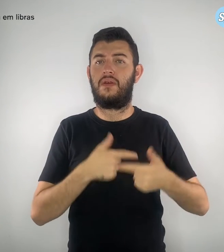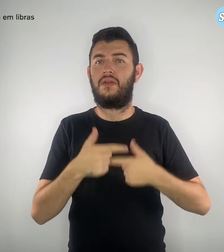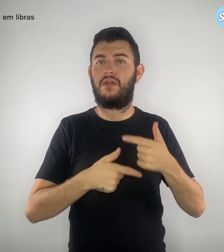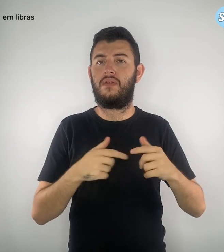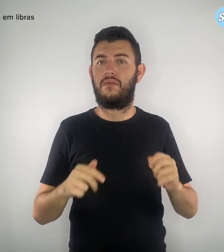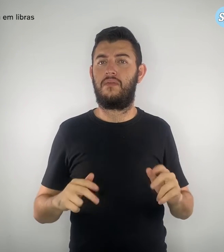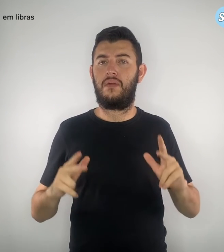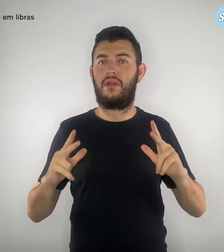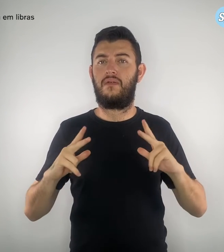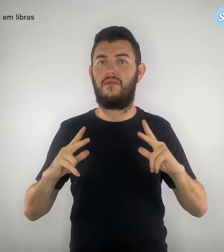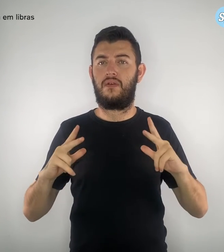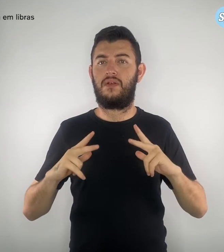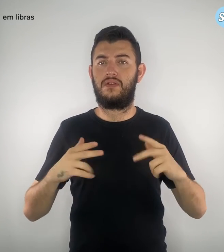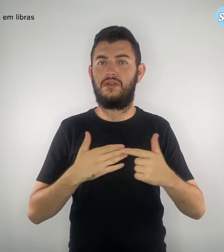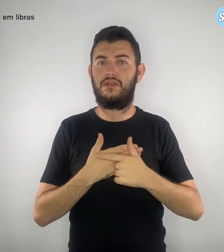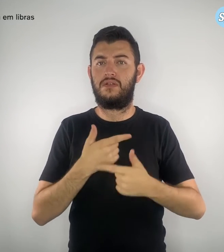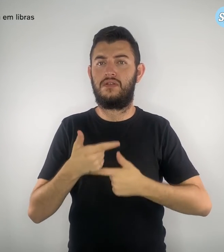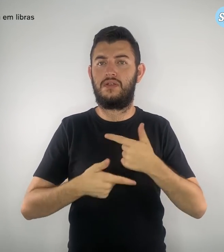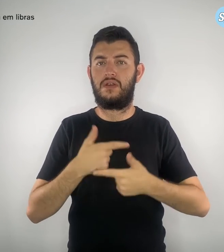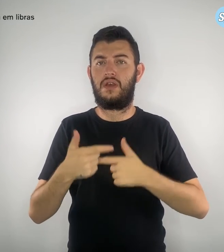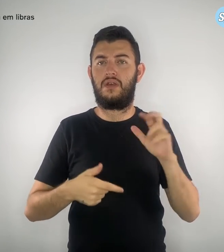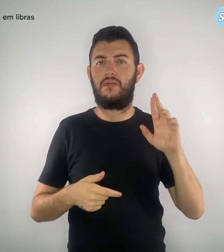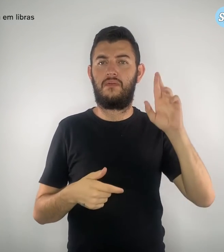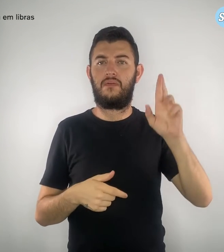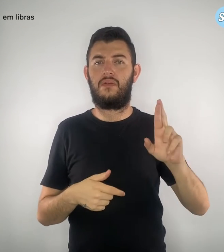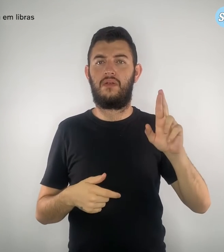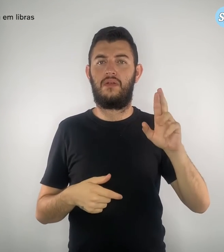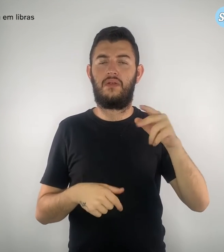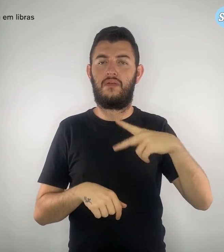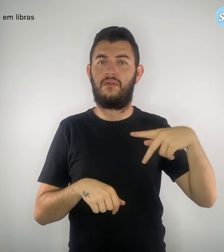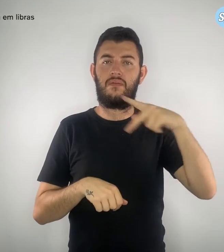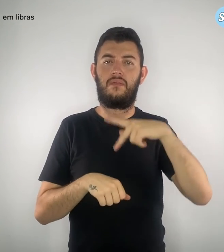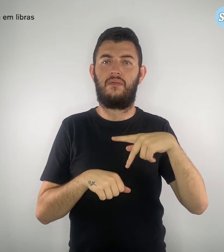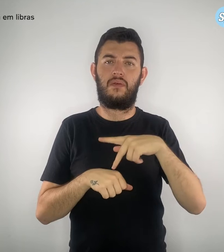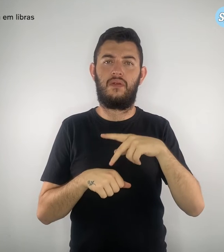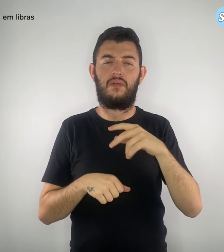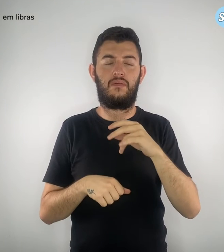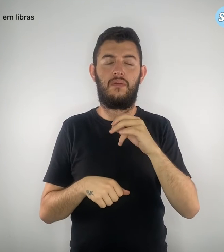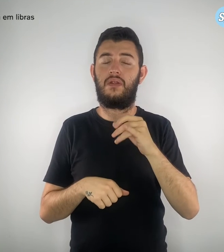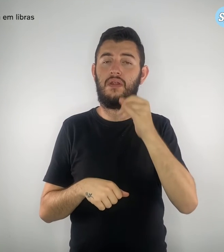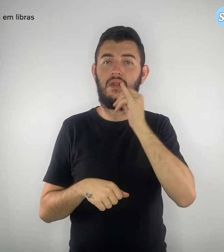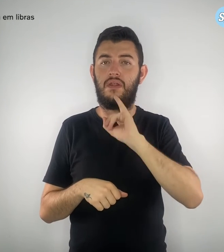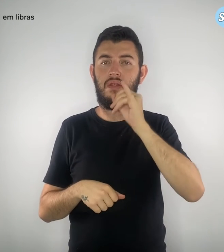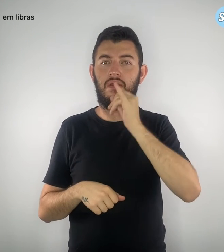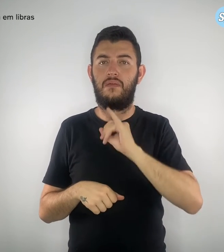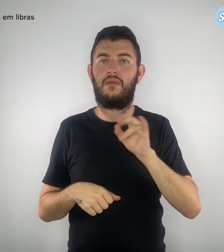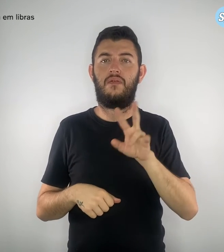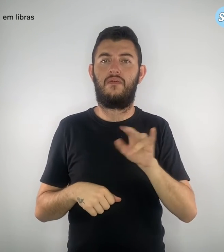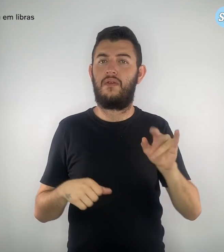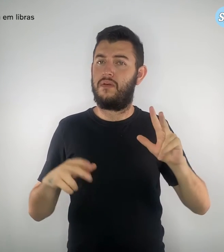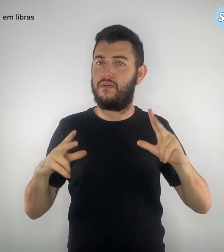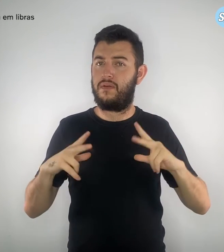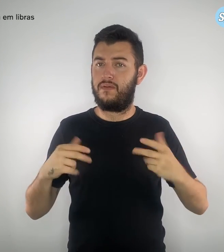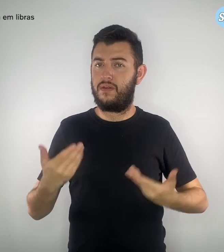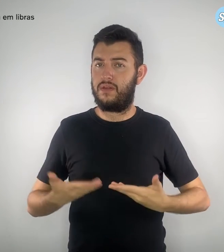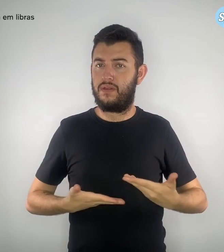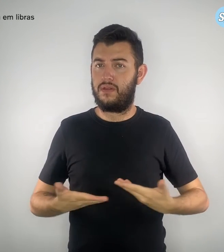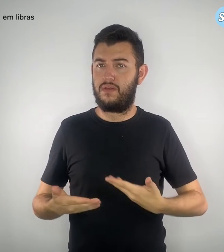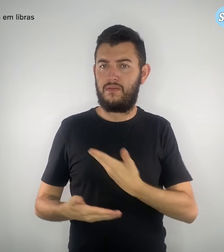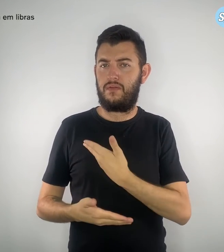de cargos típicos de Estado. Ou seja, implanta a privatização dos serviços públicos por meio